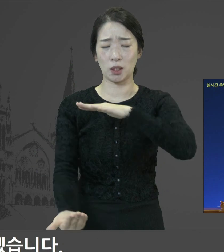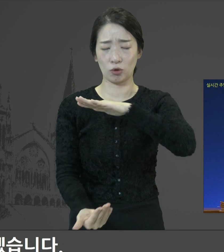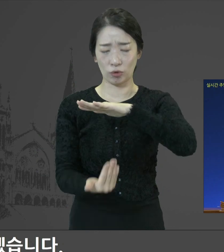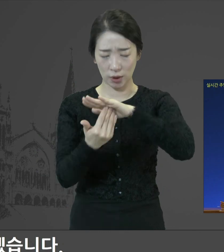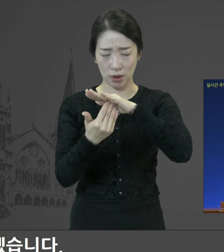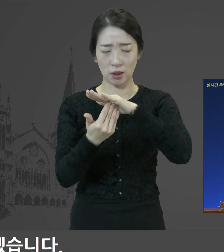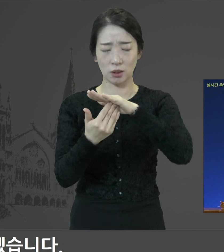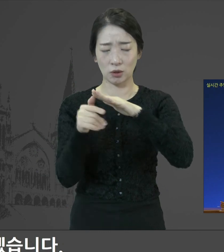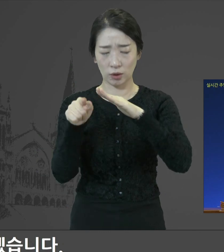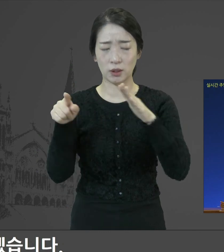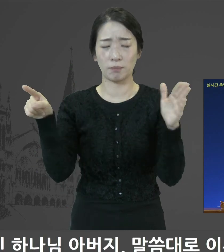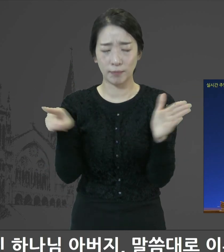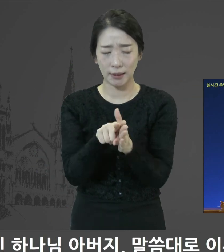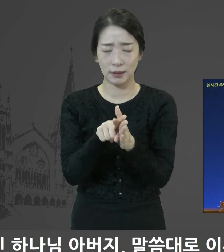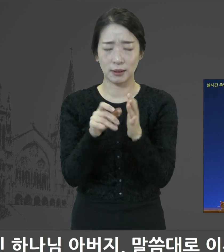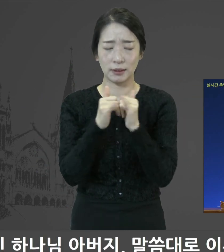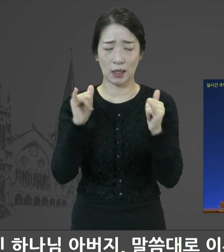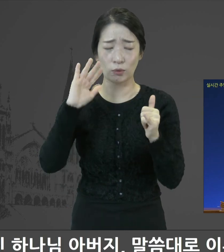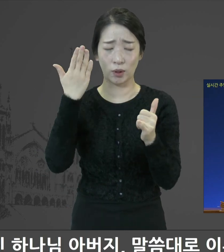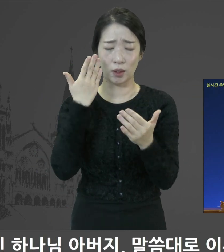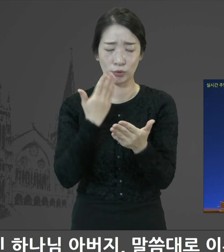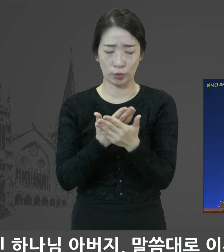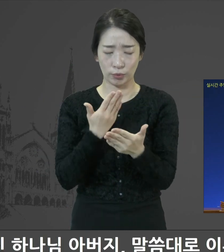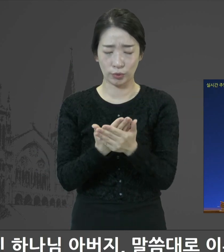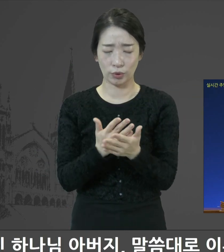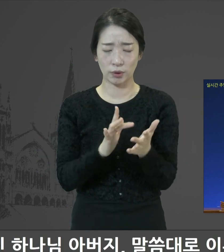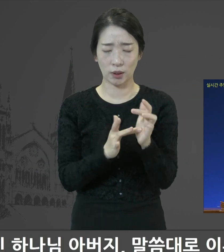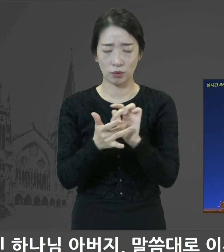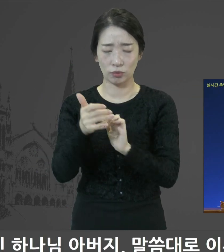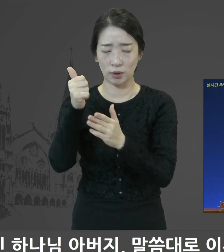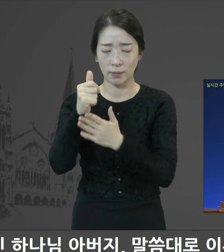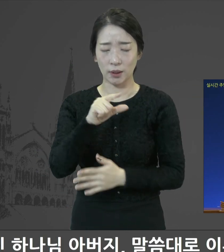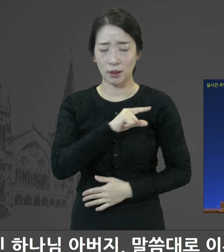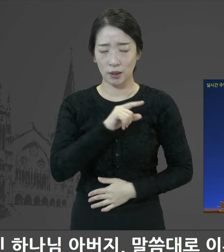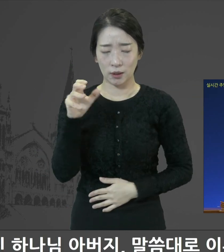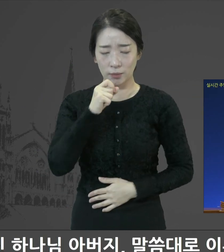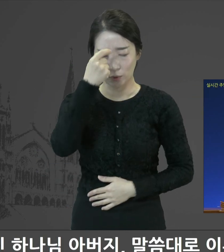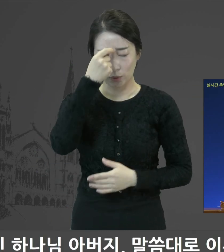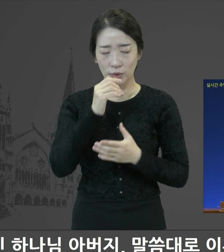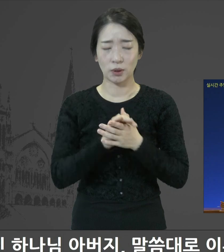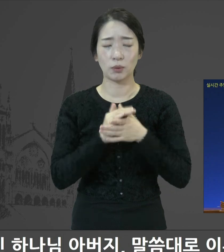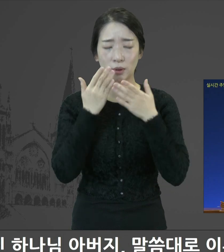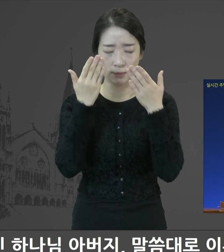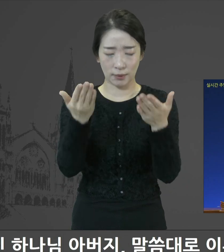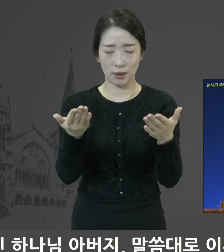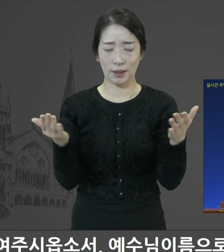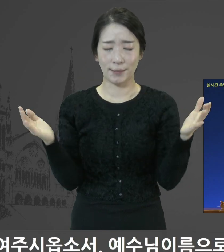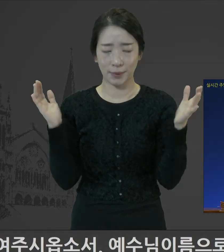믿는 우리 모두 되게 하여 주시옵소서. 예수님 이름으로 기도하옵나이다. 아멘.